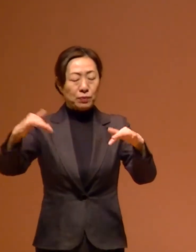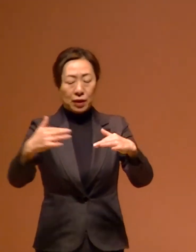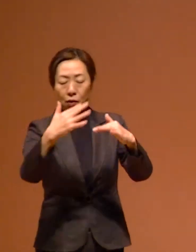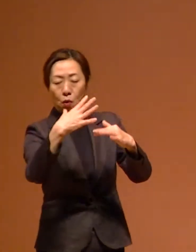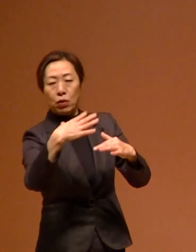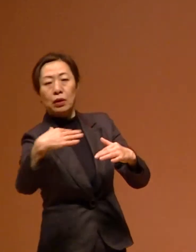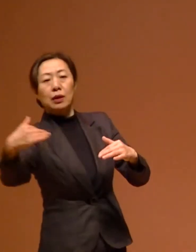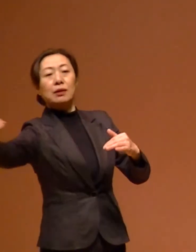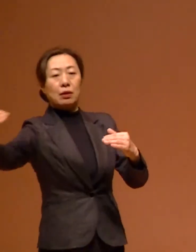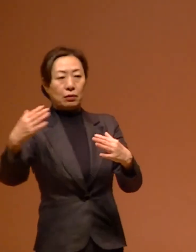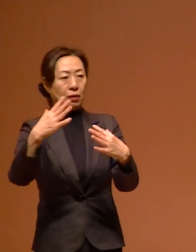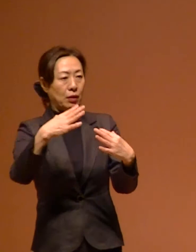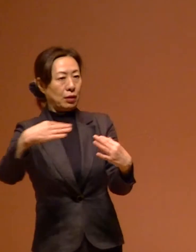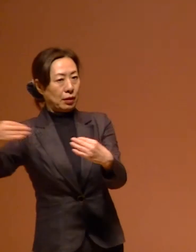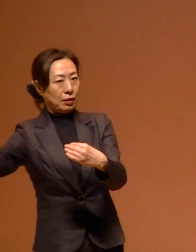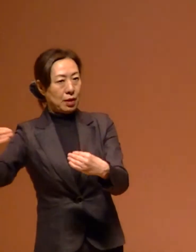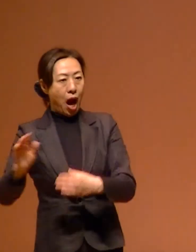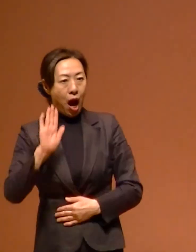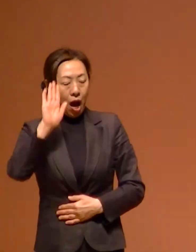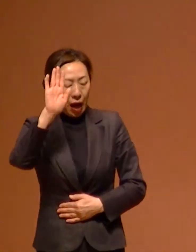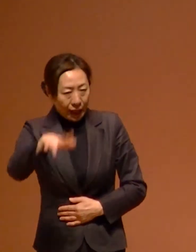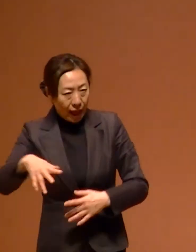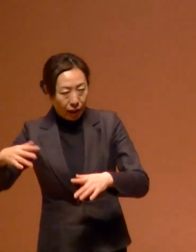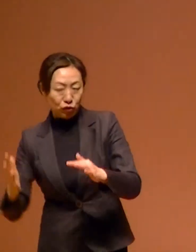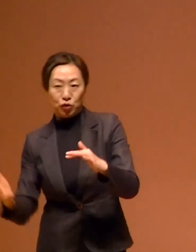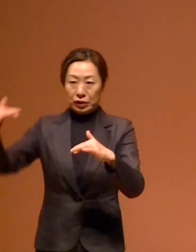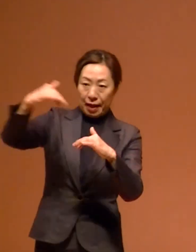てる。これ必ず津波が来るということで、